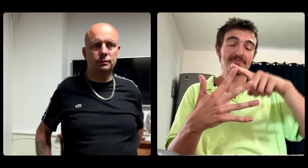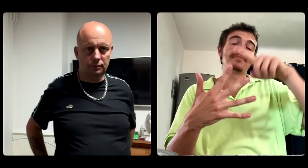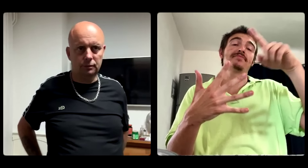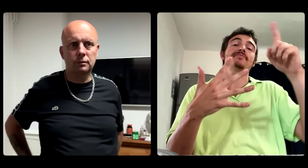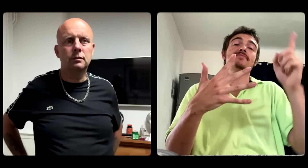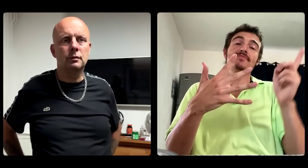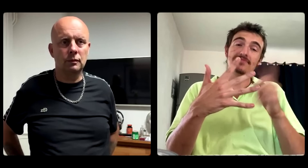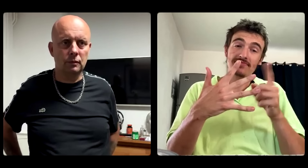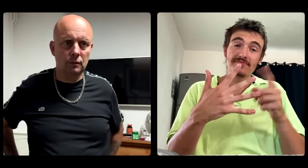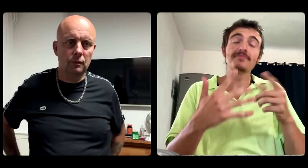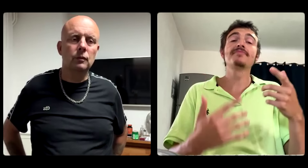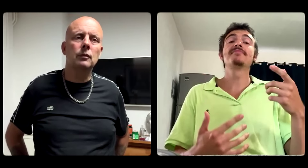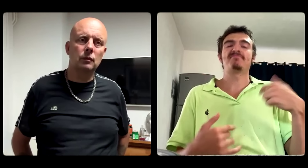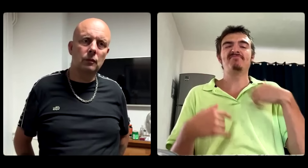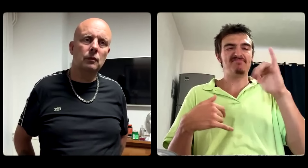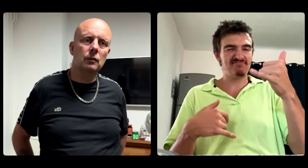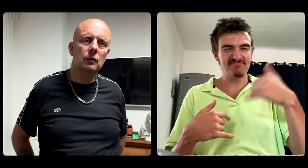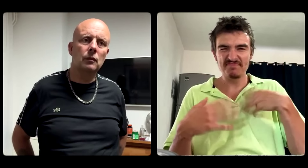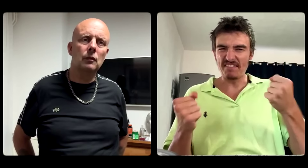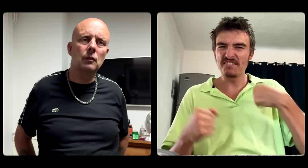Nou dan, yes.